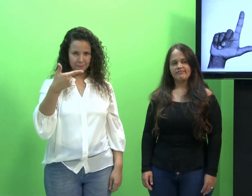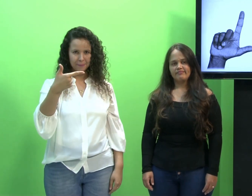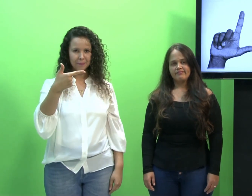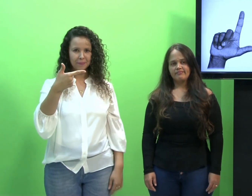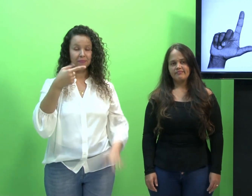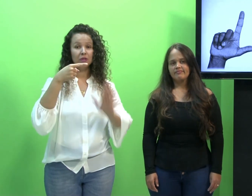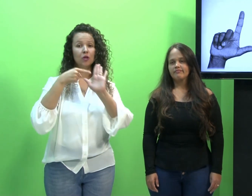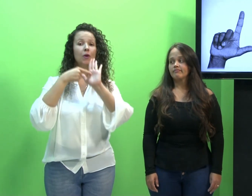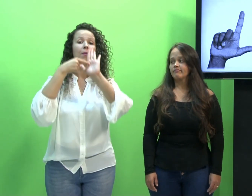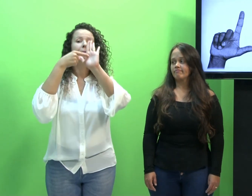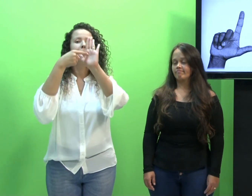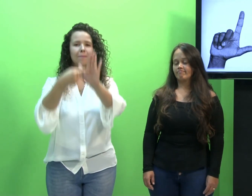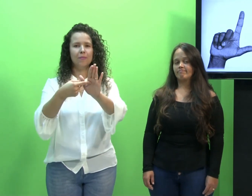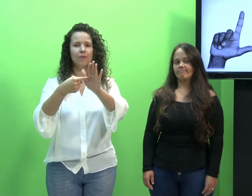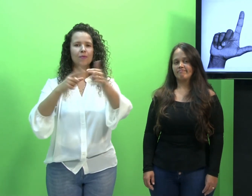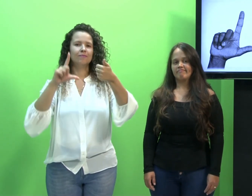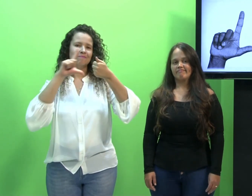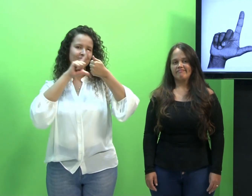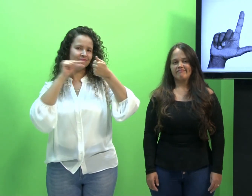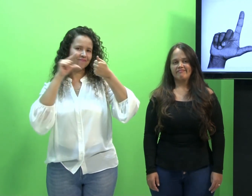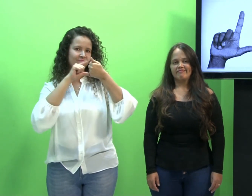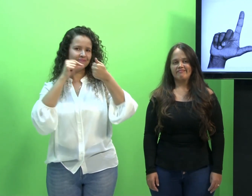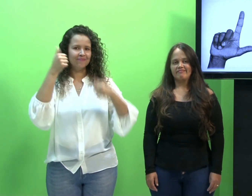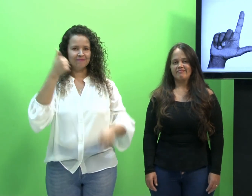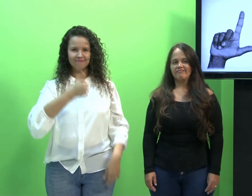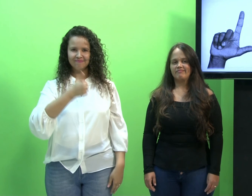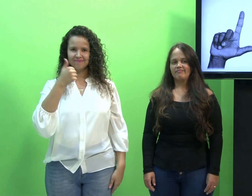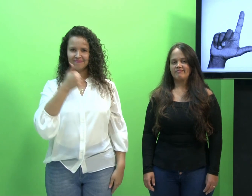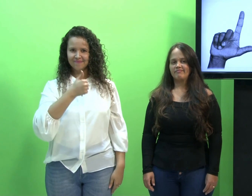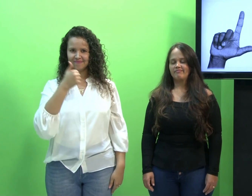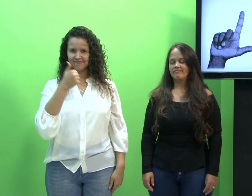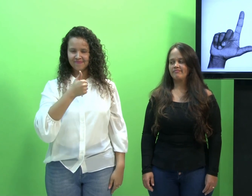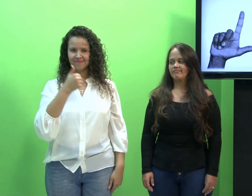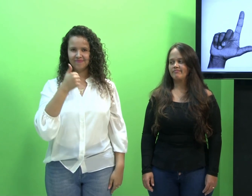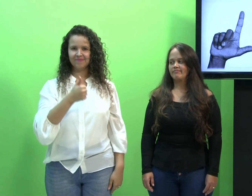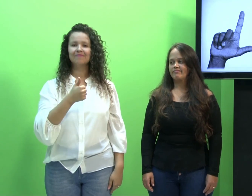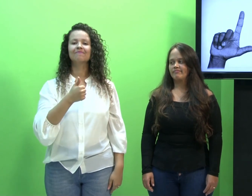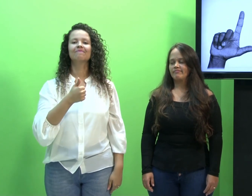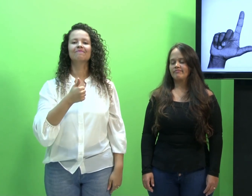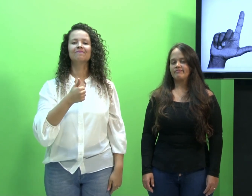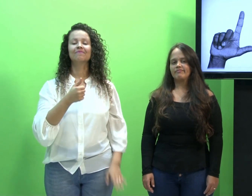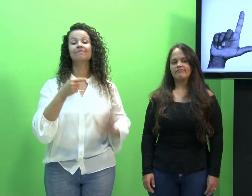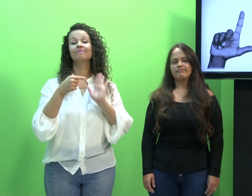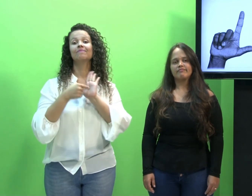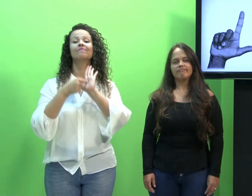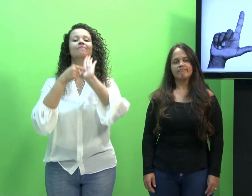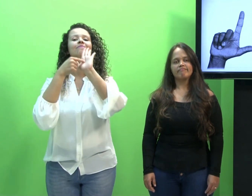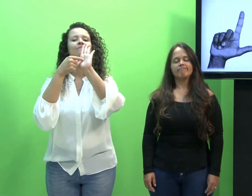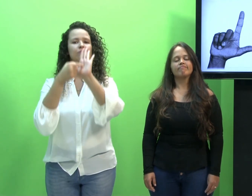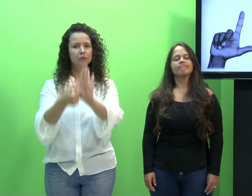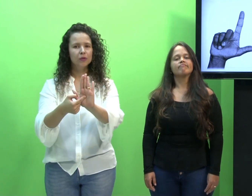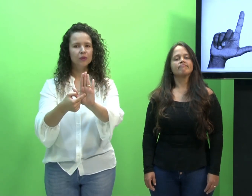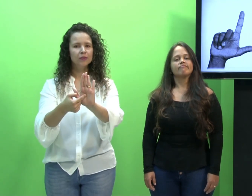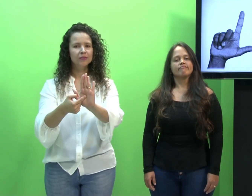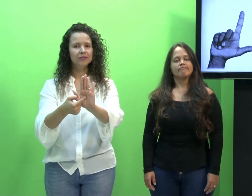apresenta em seu artigo 1º que é reconhecida como meio legal